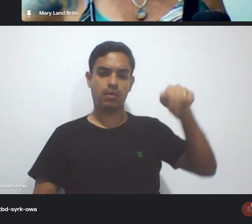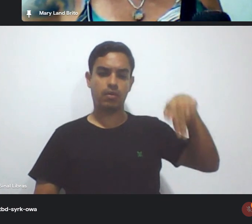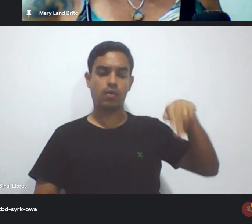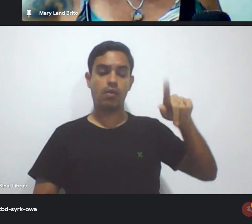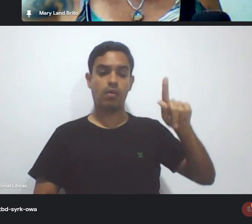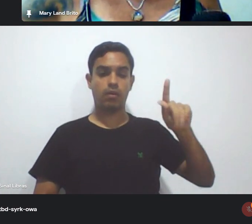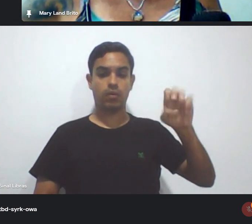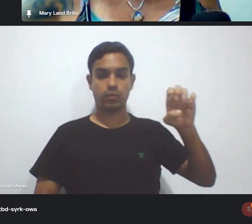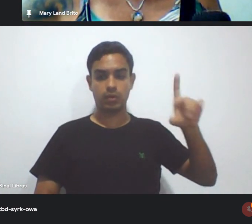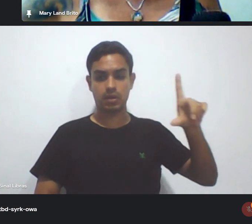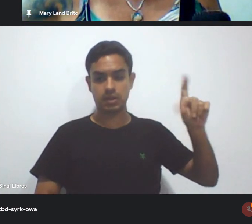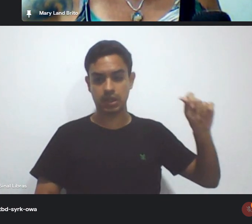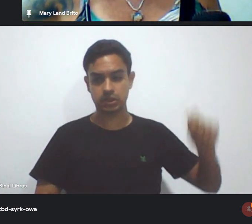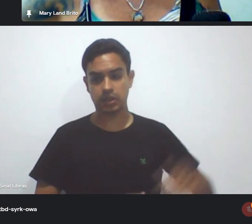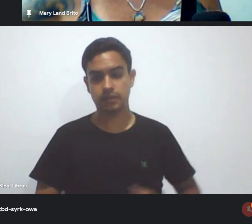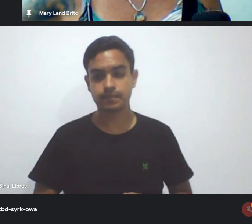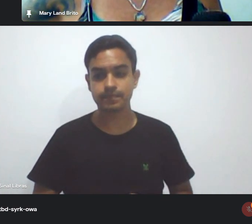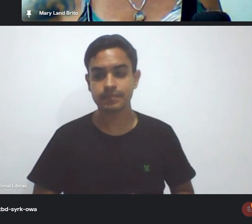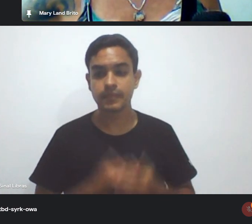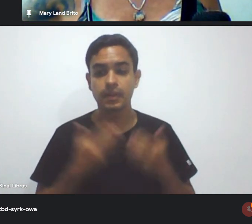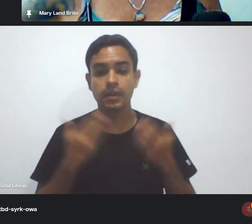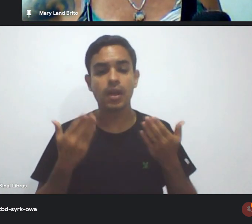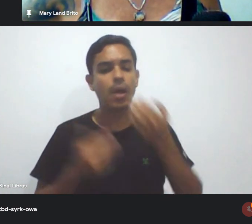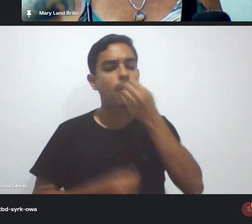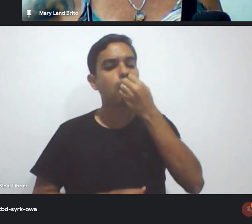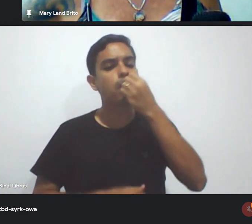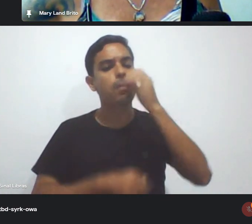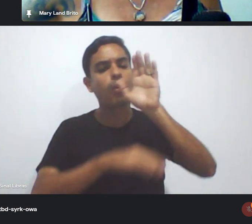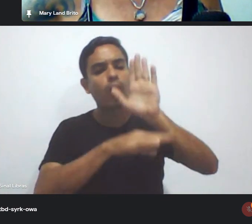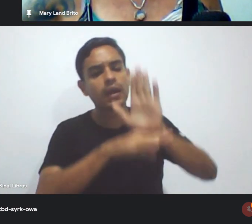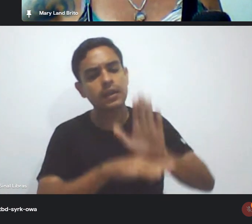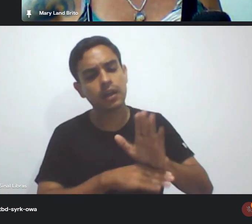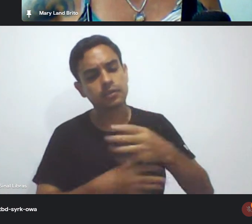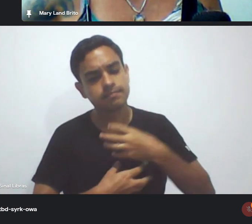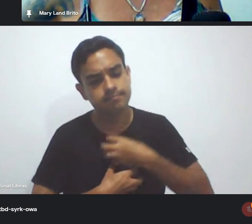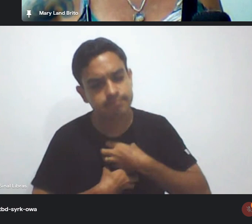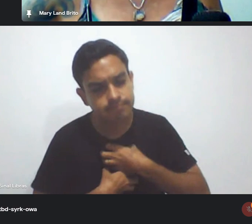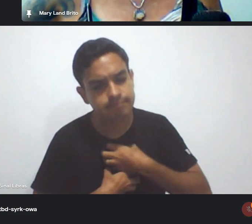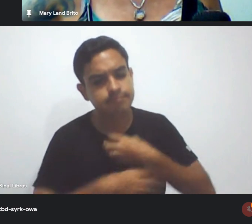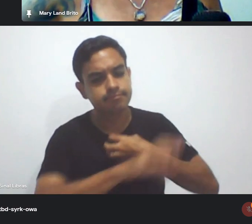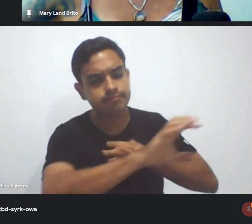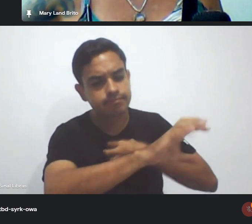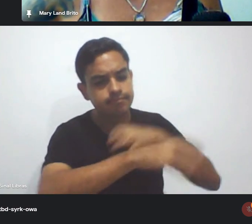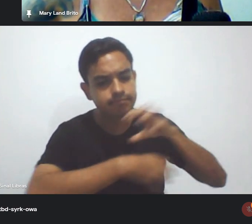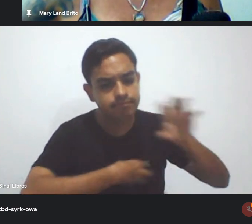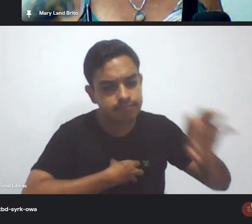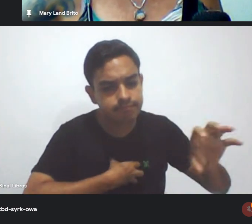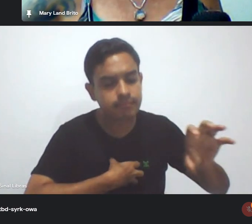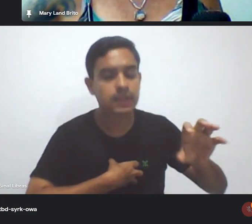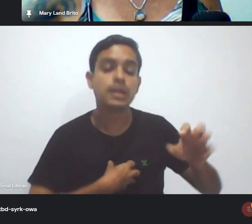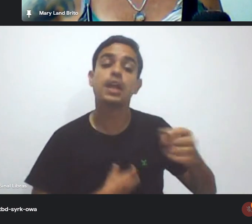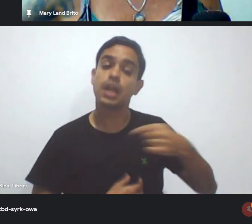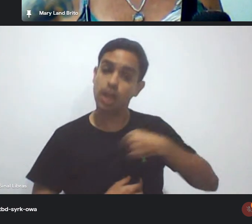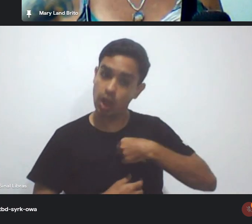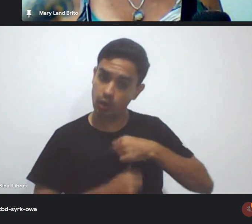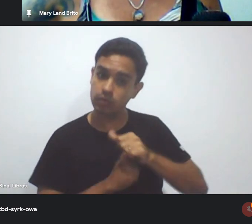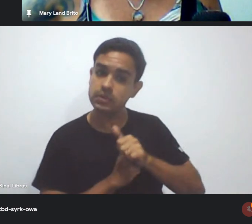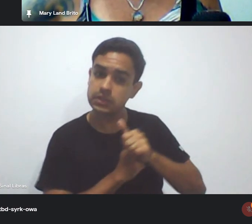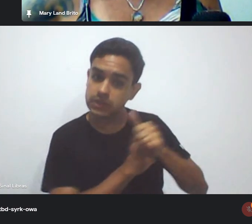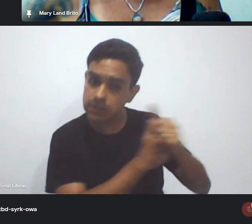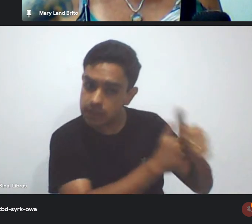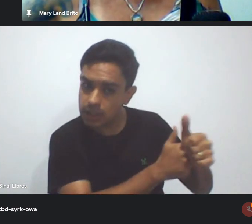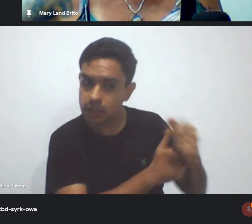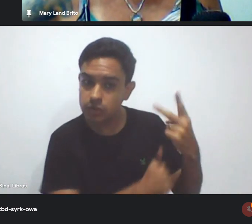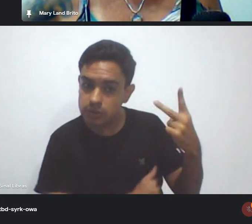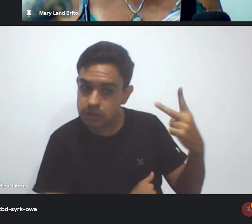todas. Ó, dizer para a colega que sinto muito por perder a amiga, dizer que vou seguir o canal dela, sim, viu? Vou